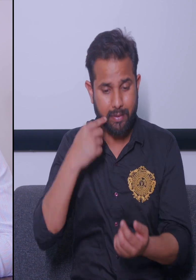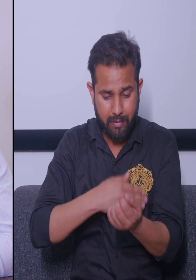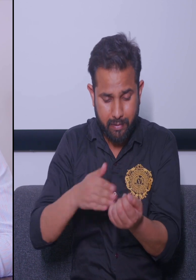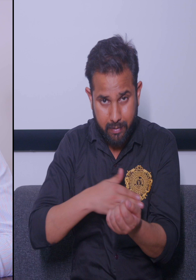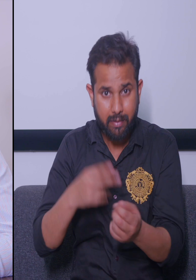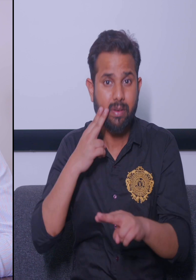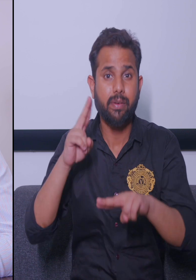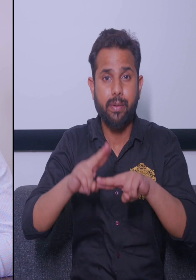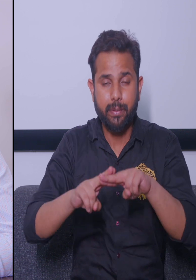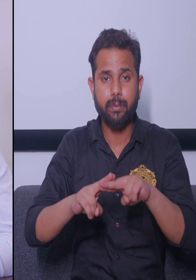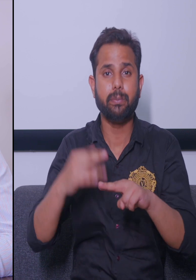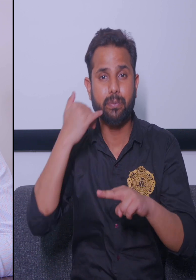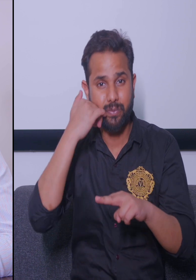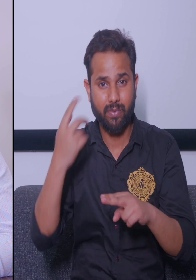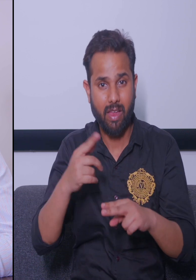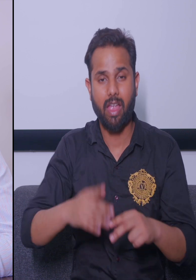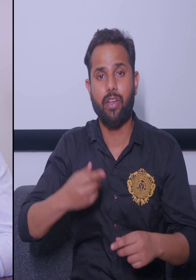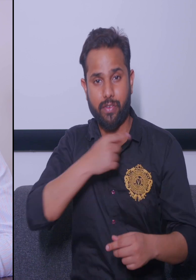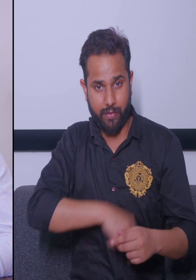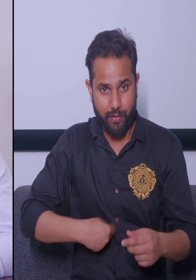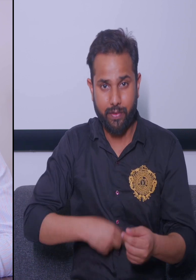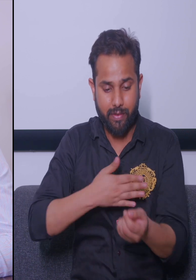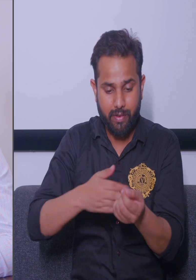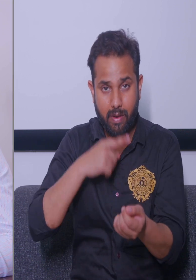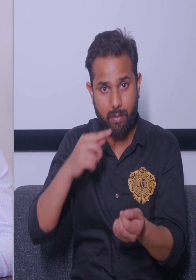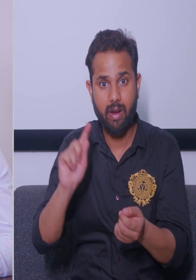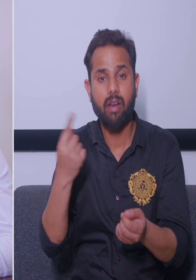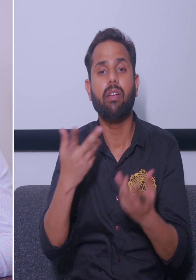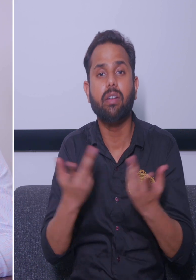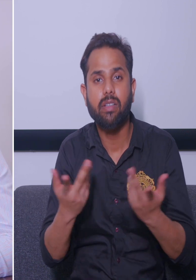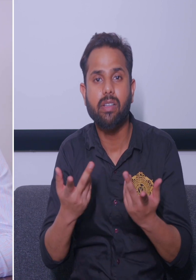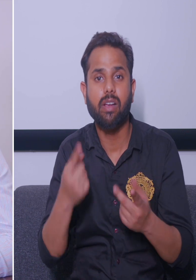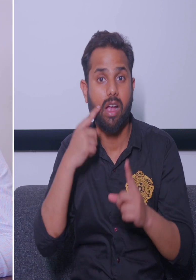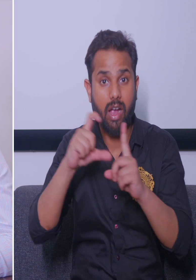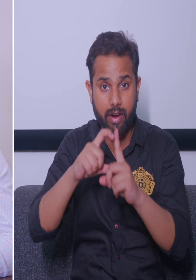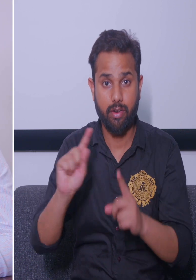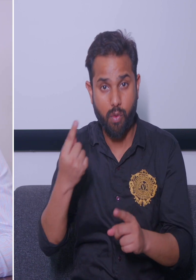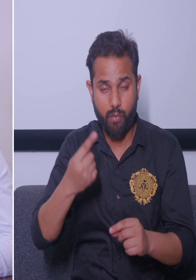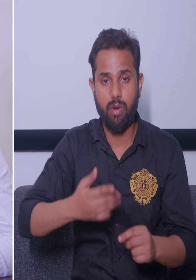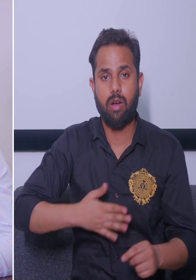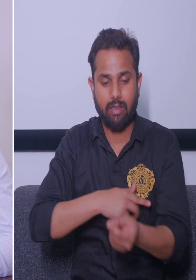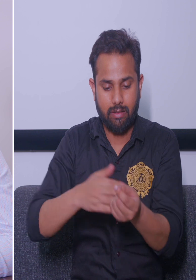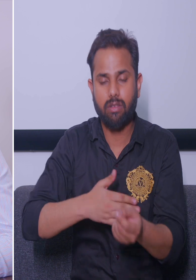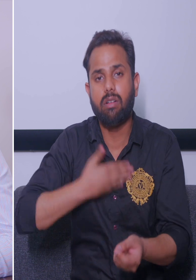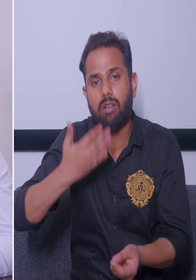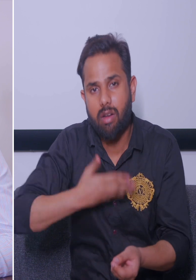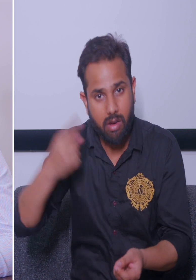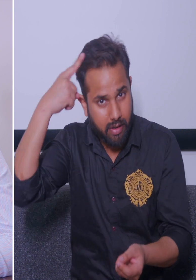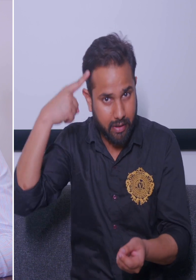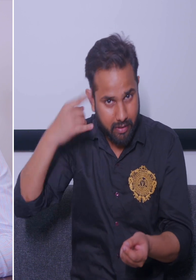का इलाज समय पे ना हो तो ये इंटरनल ब्लीडिंग भी कर सकते हैं। ब्लीडिंग के साइंस होते हैं खून की उल्टी